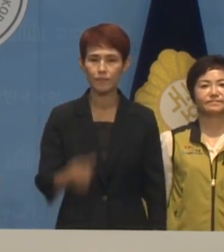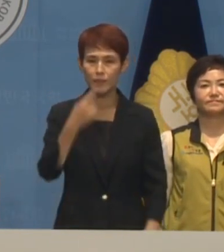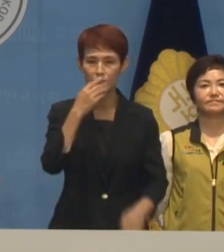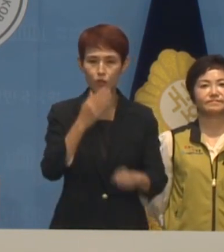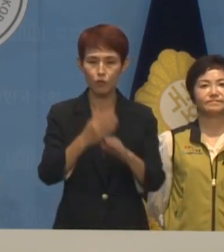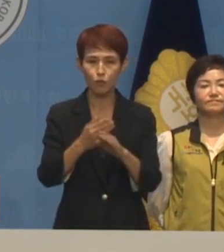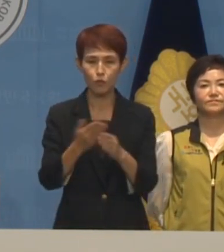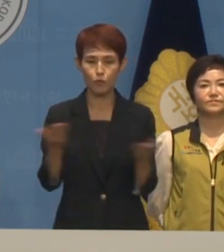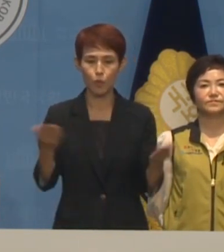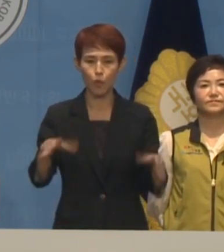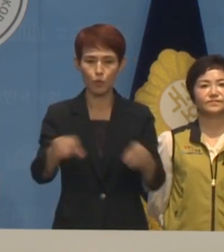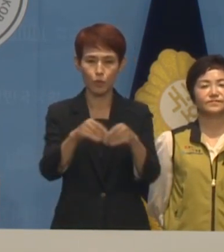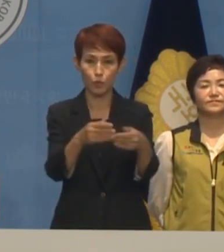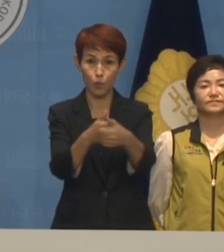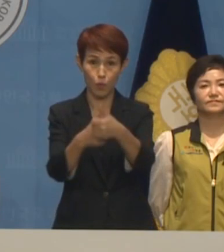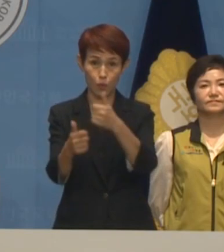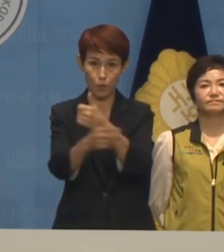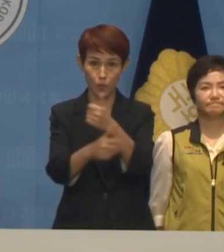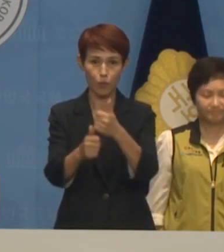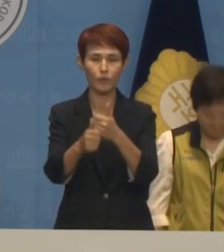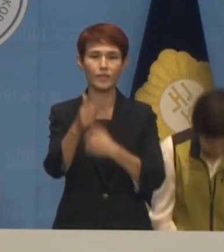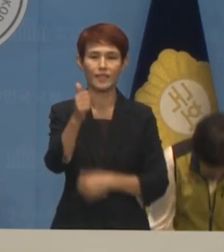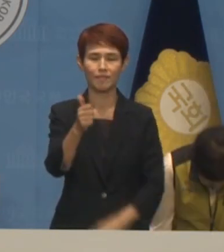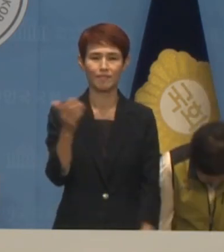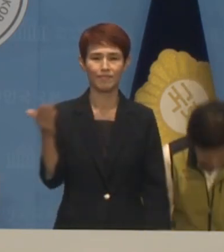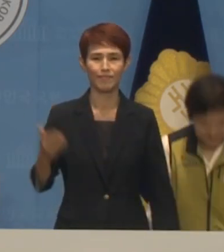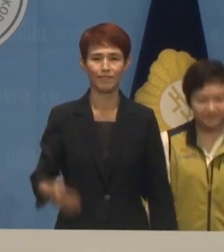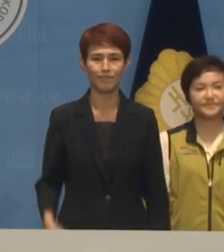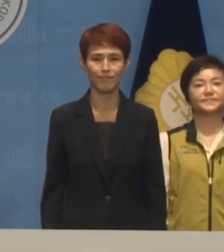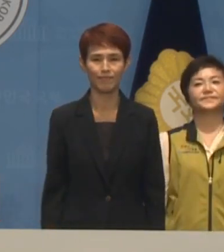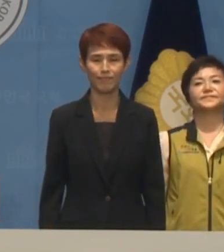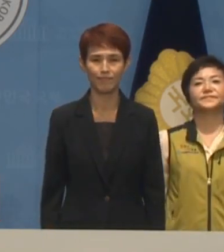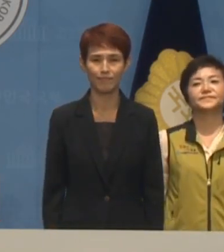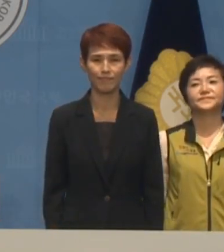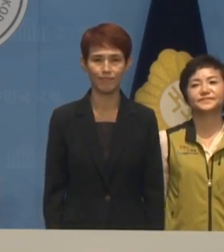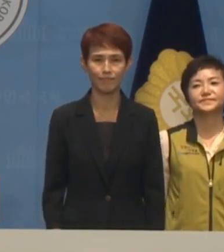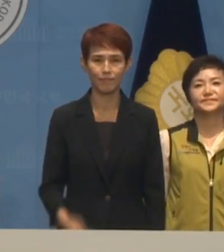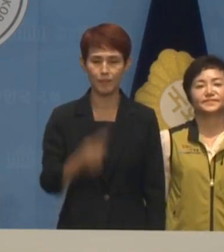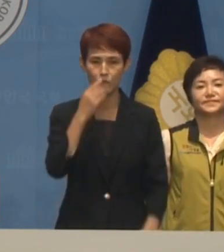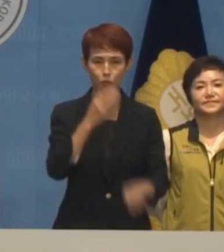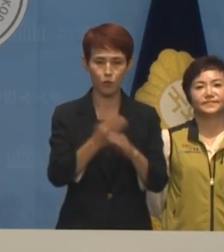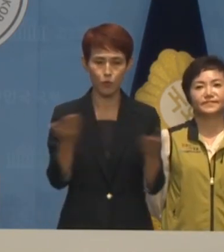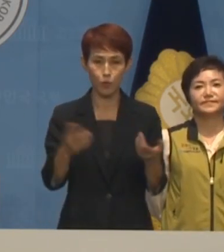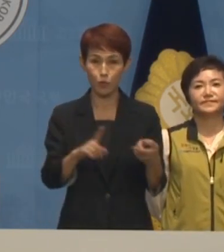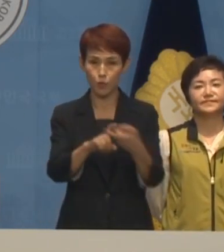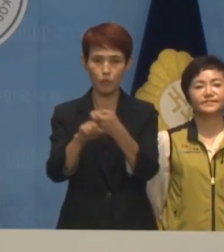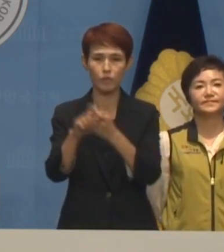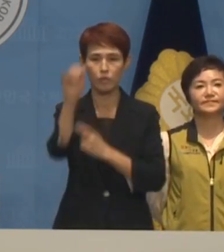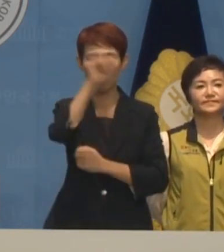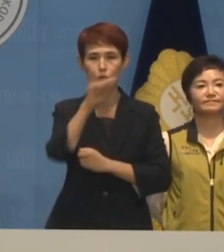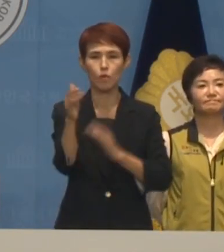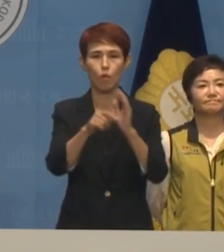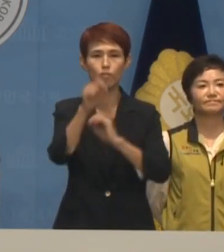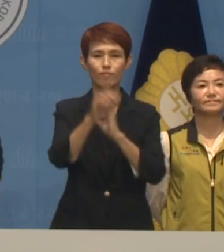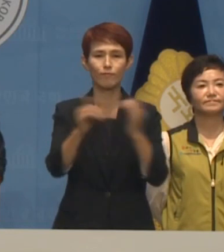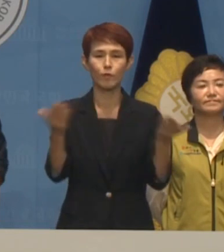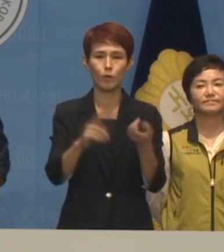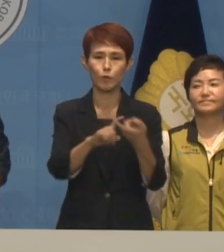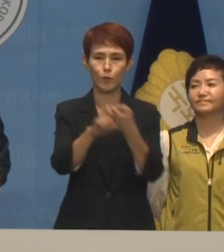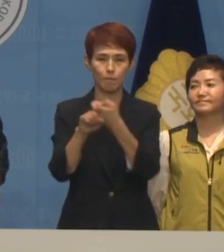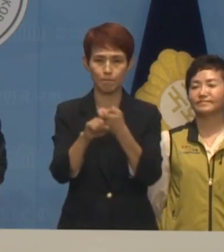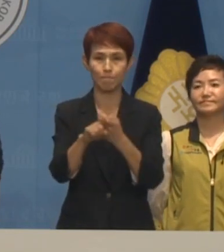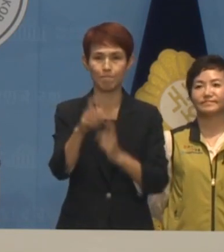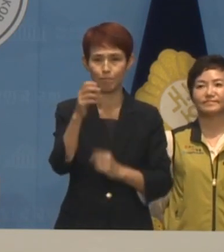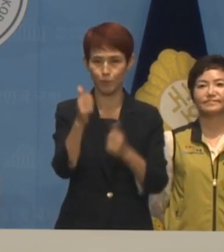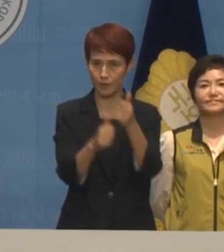민주노총 전국보건의료산업노동조합 최희선 위원장님, 민주노총 전국공무원노동조합 박현숙